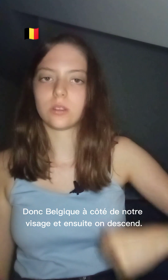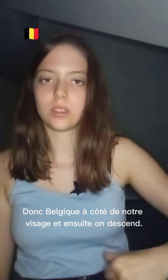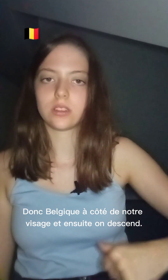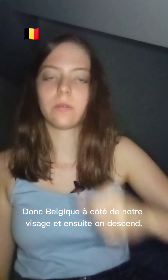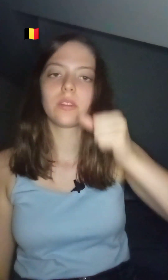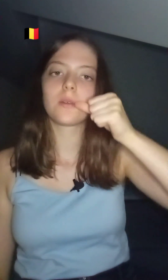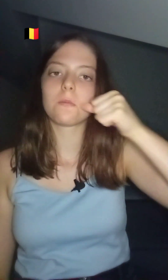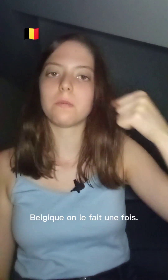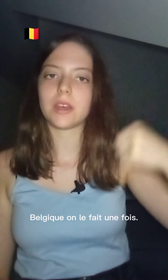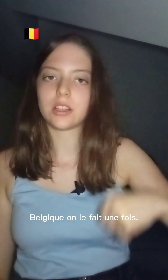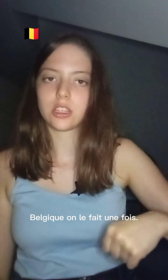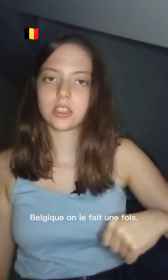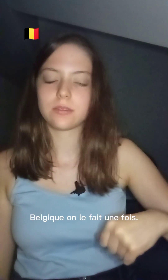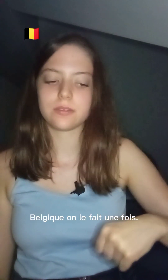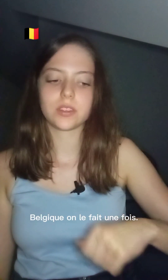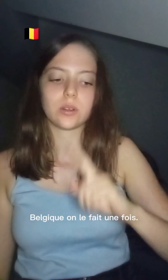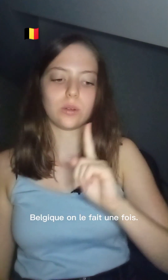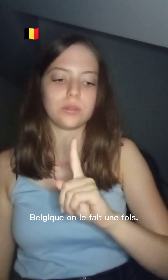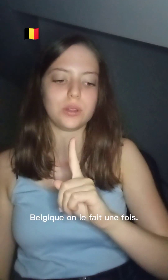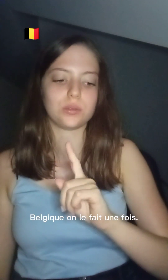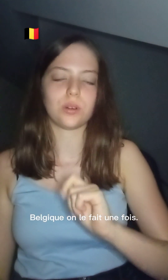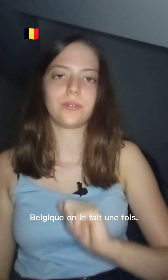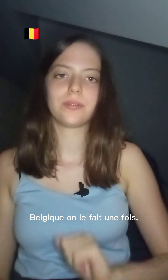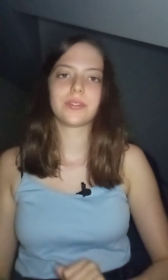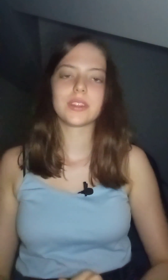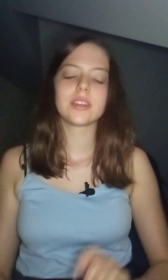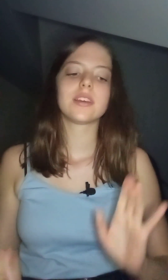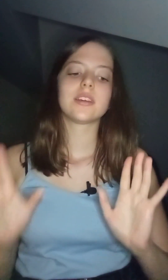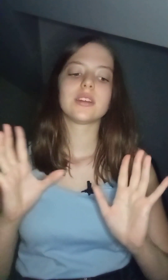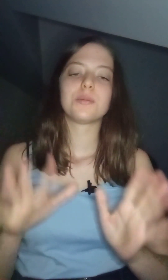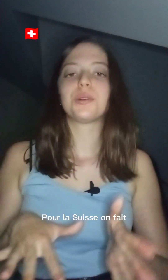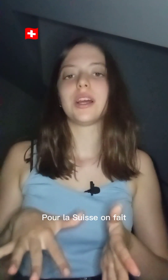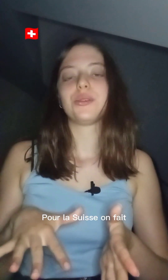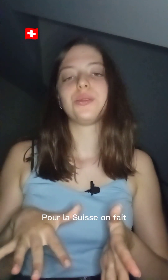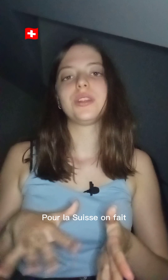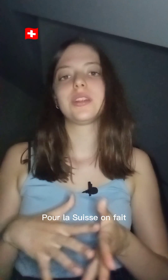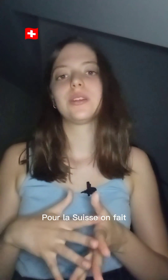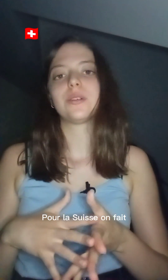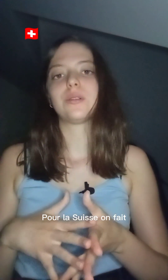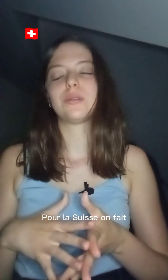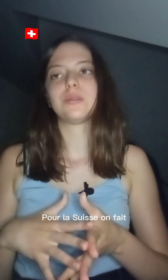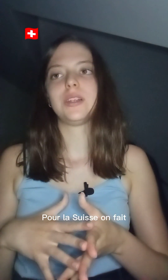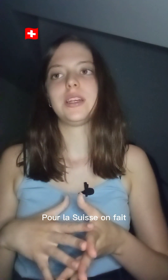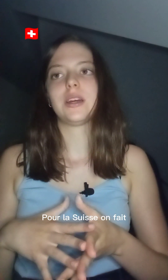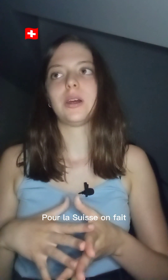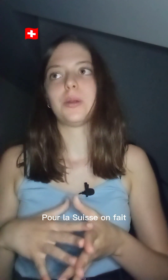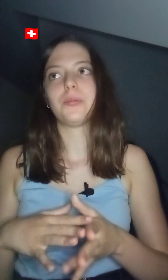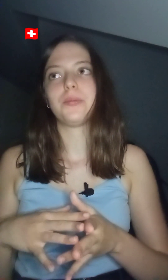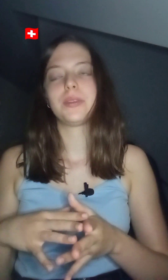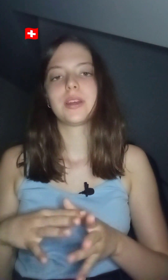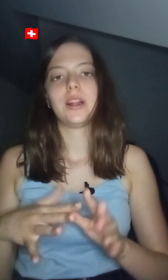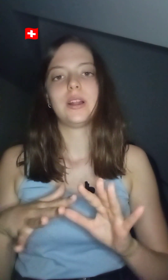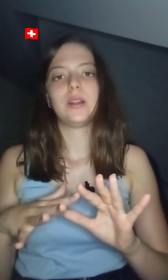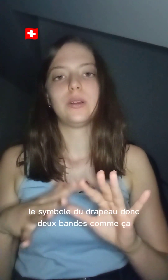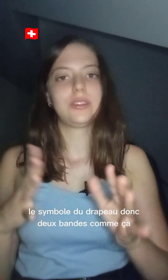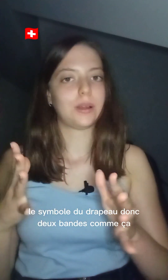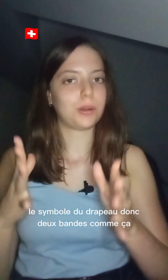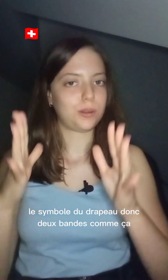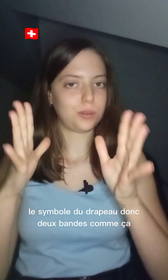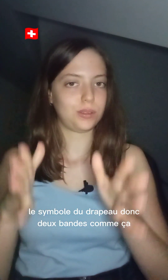descend. Belgique, on le fait une fois. Pour la Suisse, on fait le symbole du